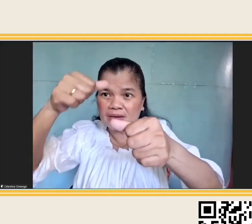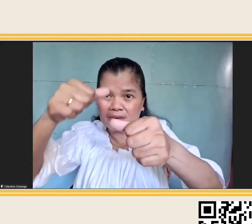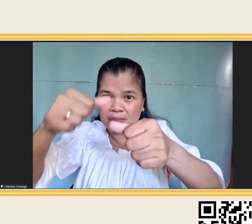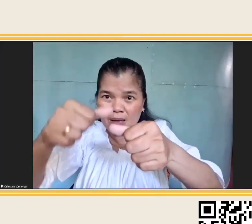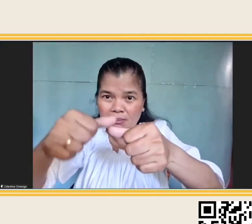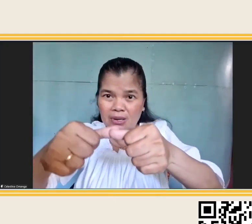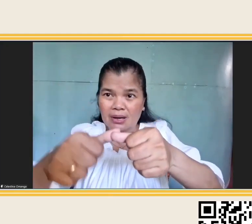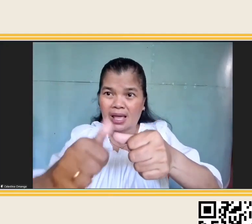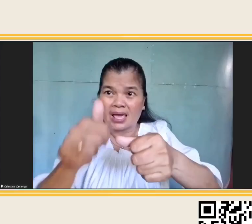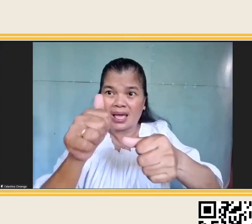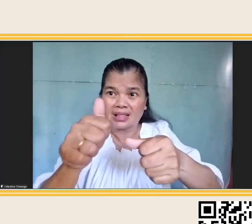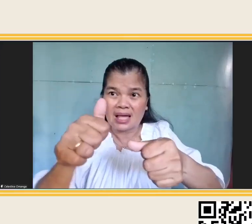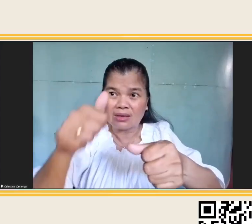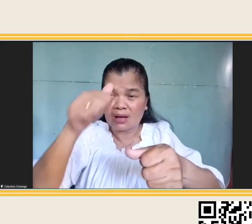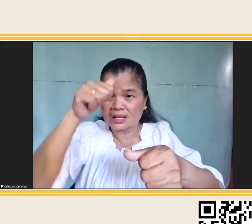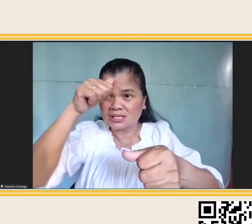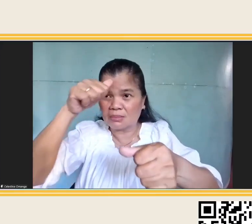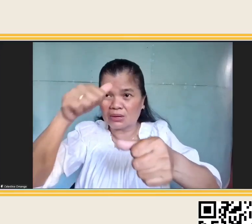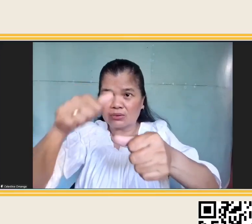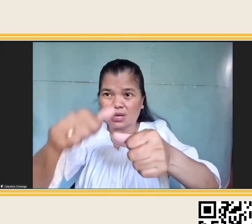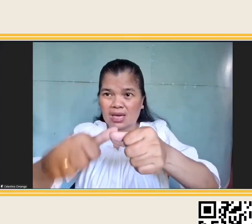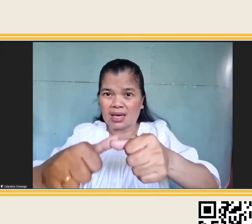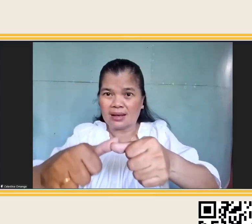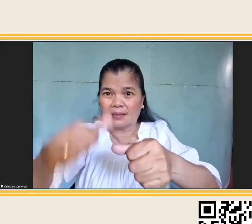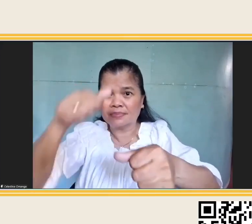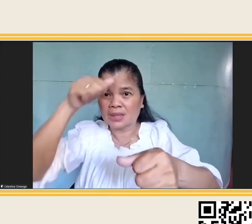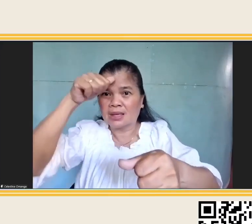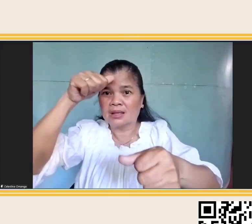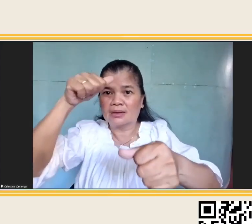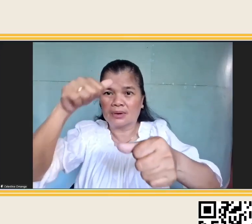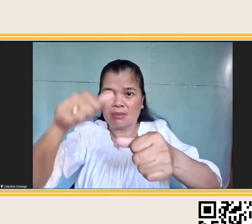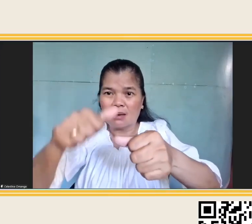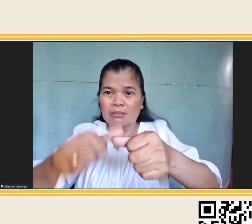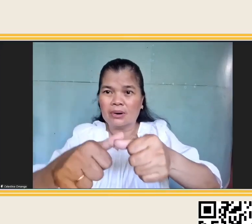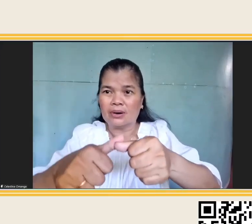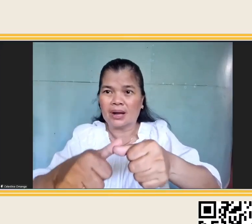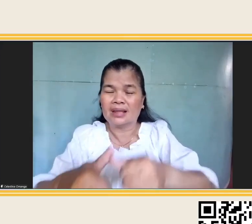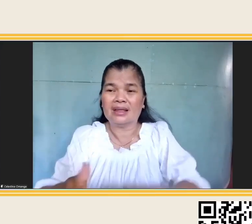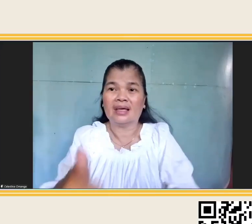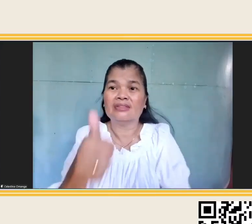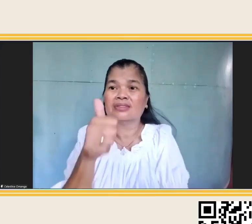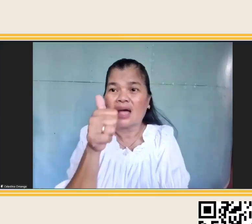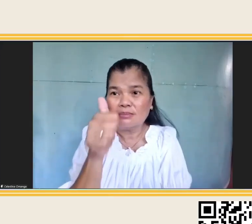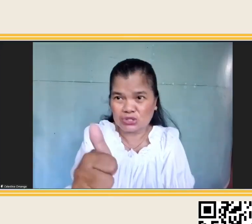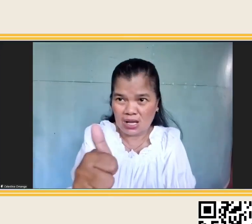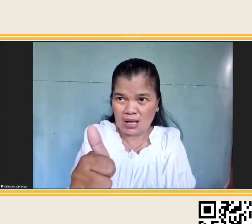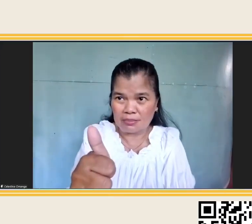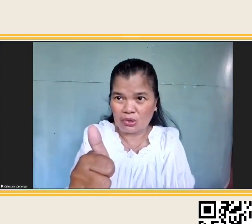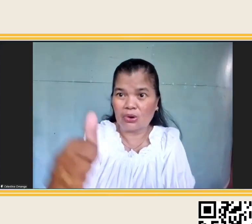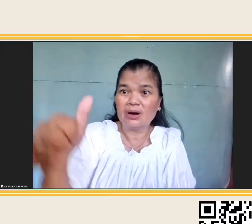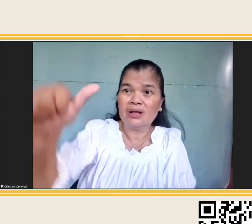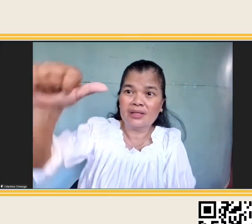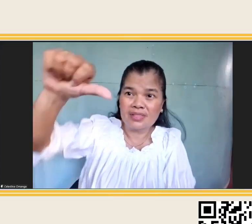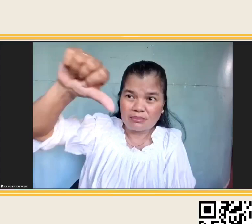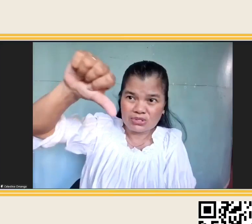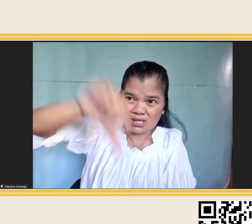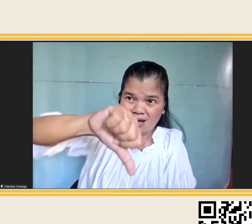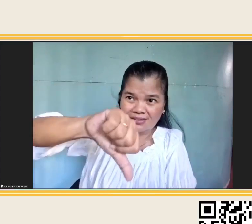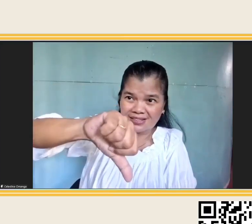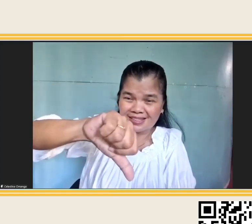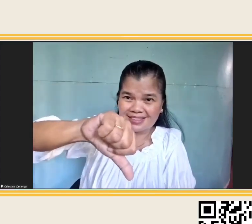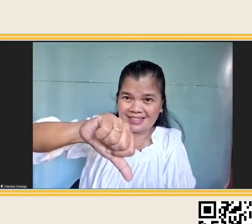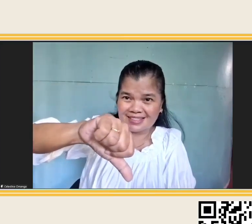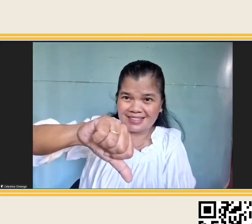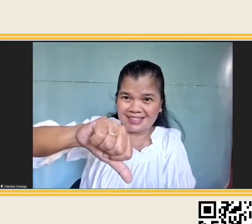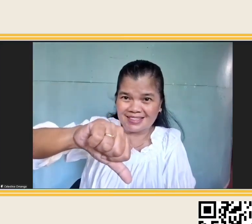is, remember. A hand tayo, sabi ko yung A hand. Remember. And then, thumbs up or thumbs